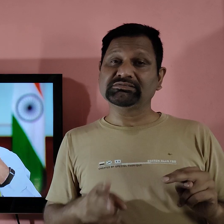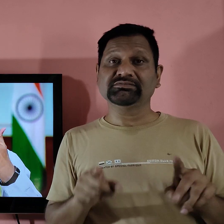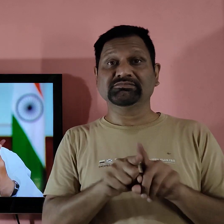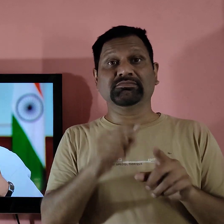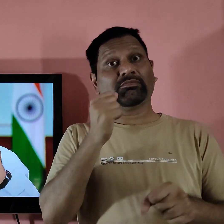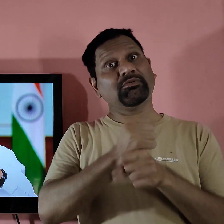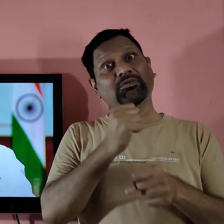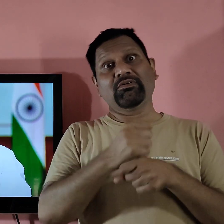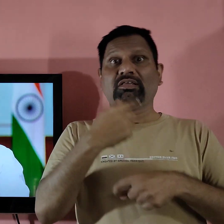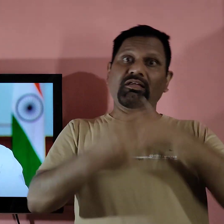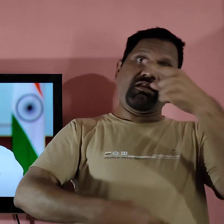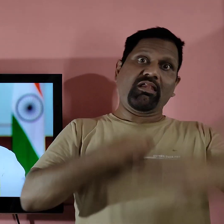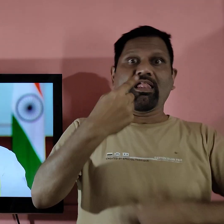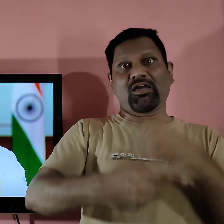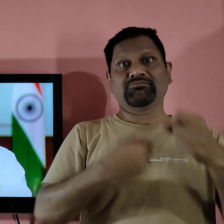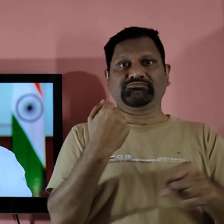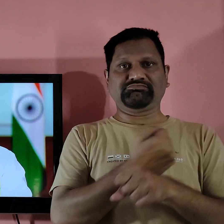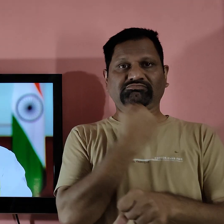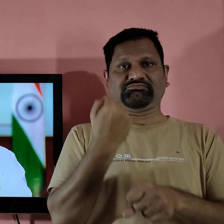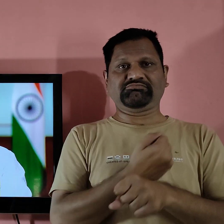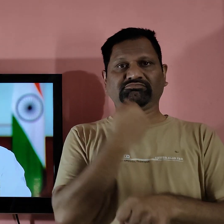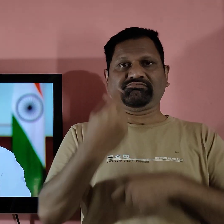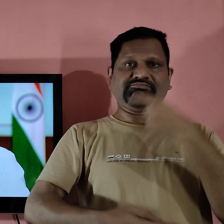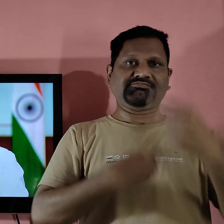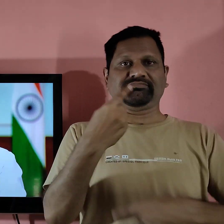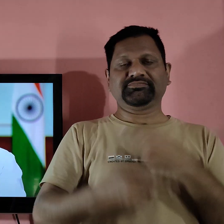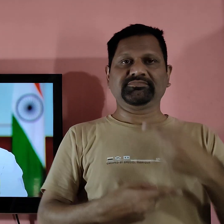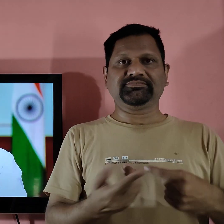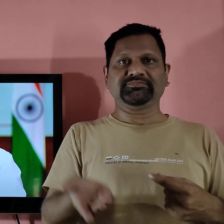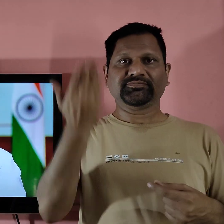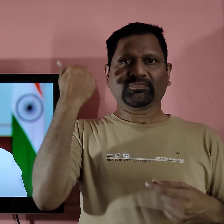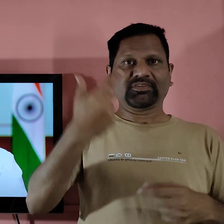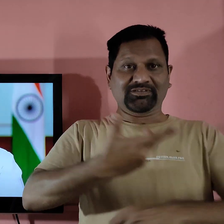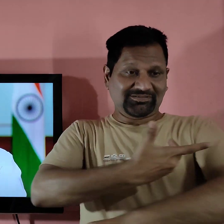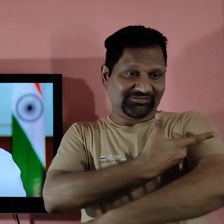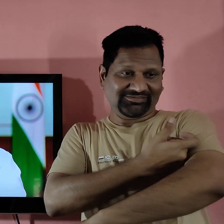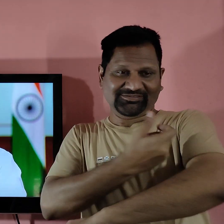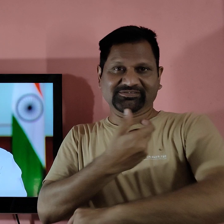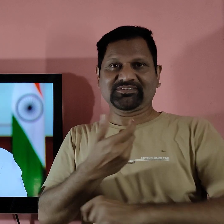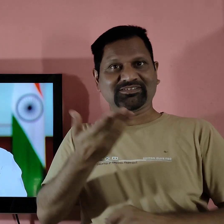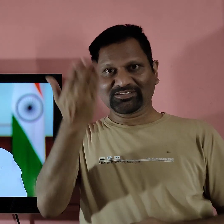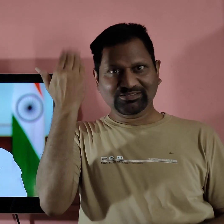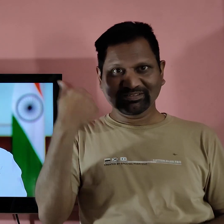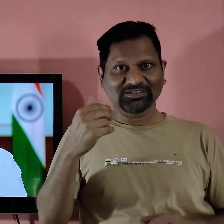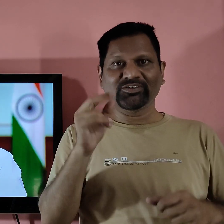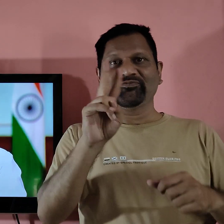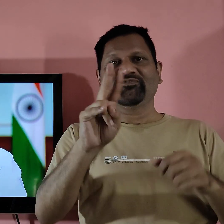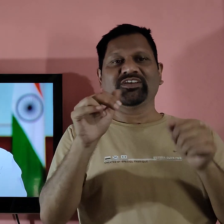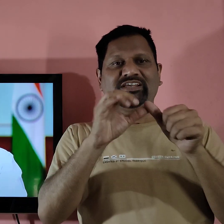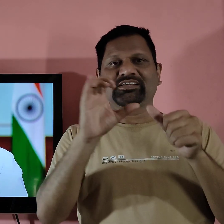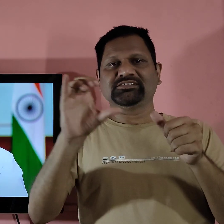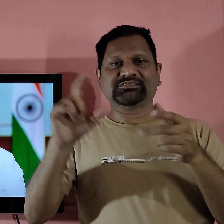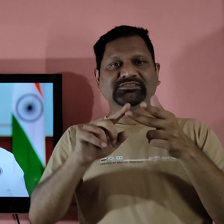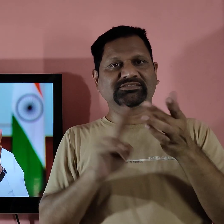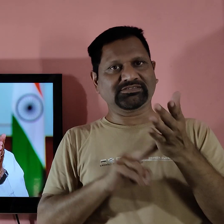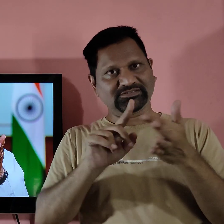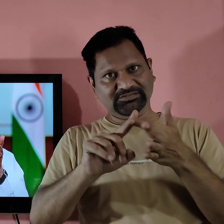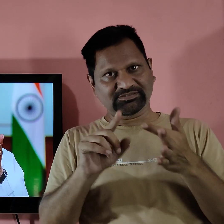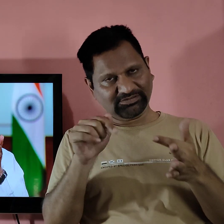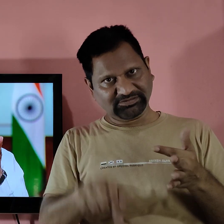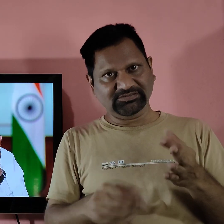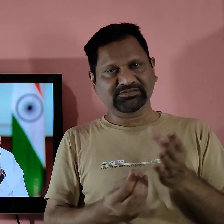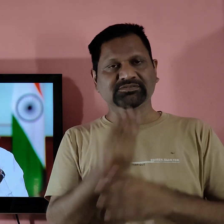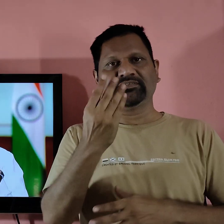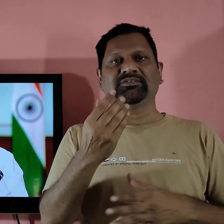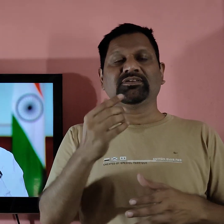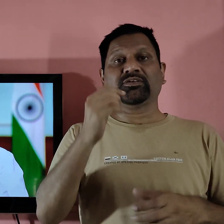सरकार लगातार काम कर रही है। पहले टीकाकरण को लेकर इतनी दिक्कतें होती थी, हमारी सरकार ने